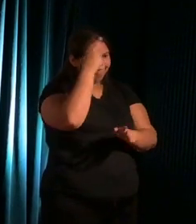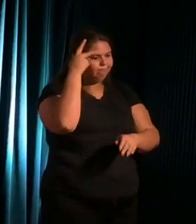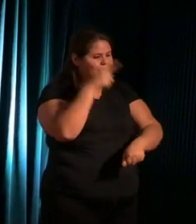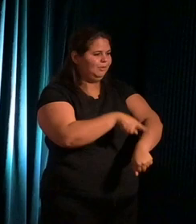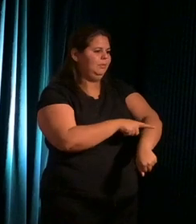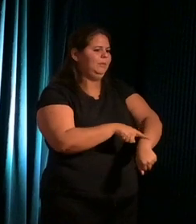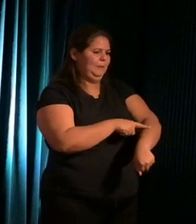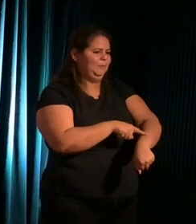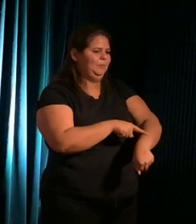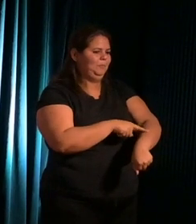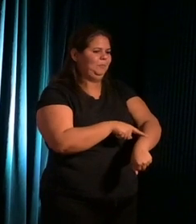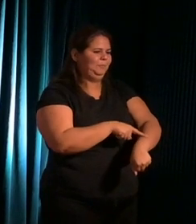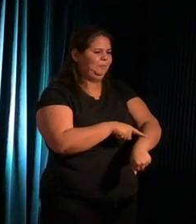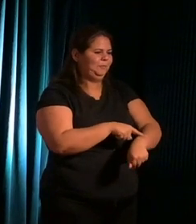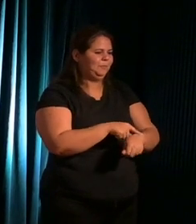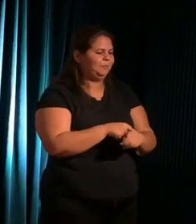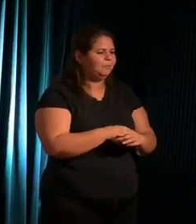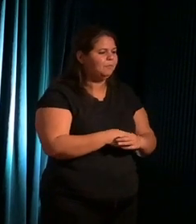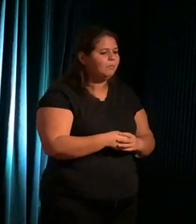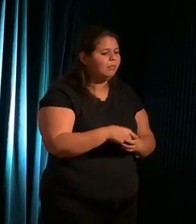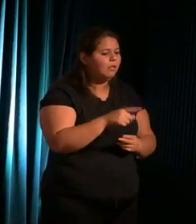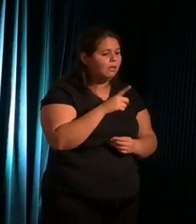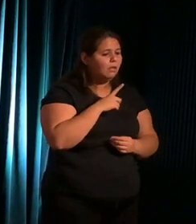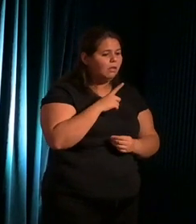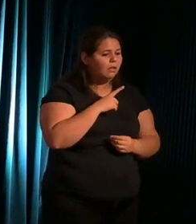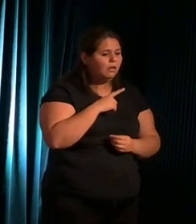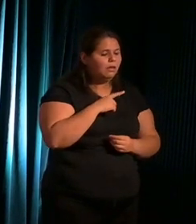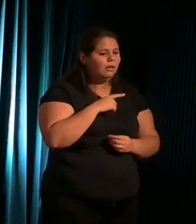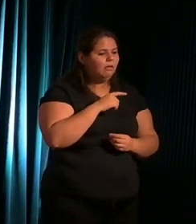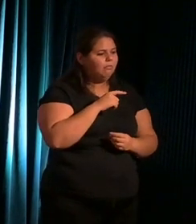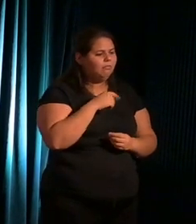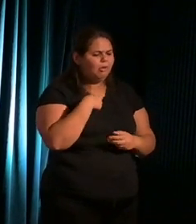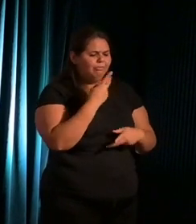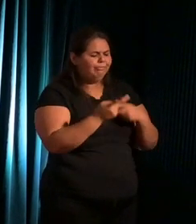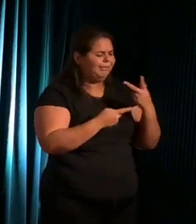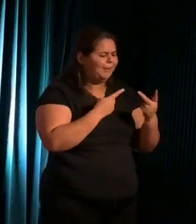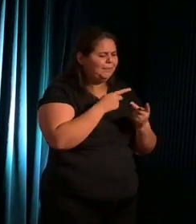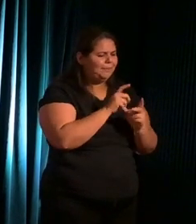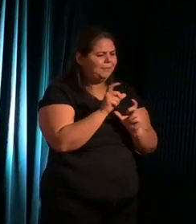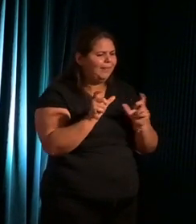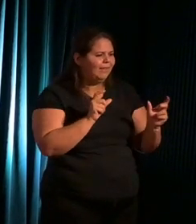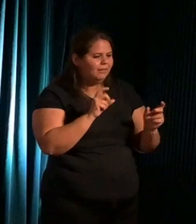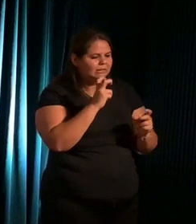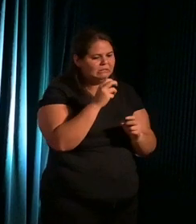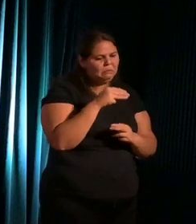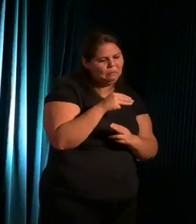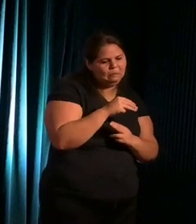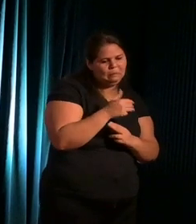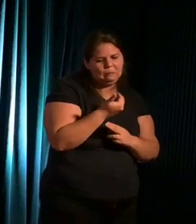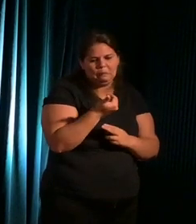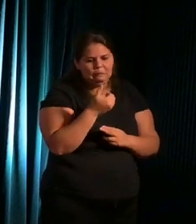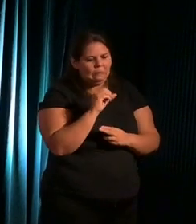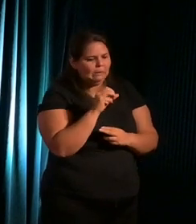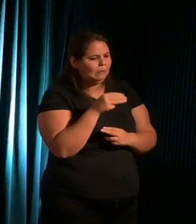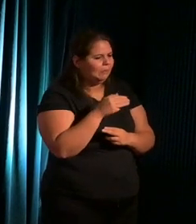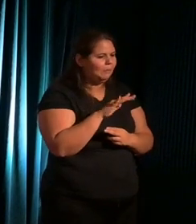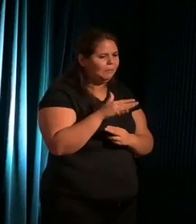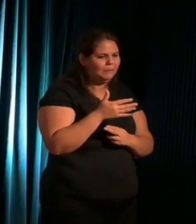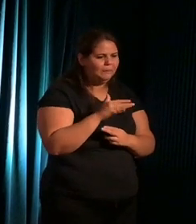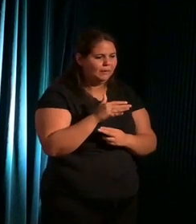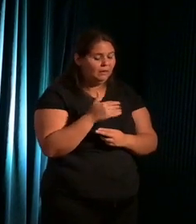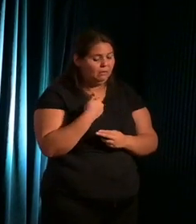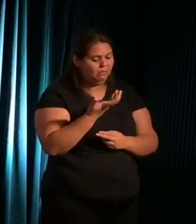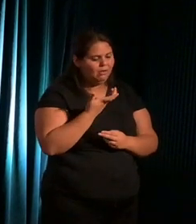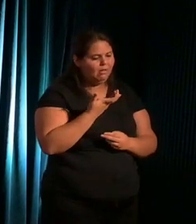que numa rápida alusão de palavras, 5 minutos, só verdade no máximo, era assim que eu queria